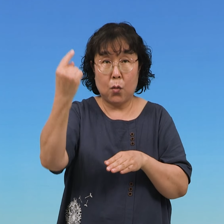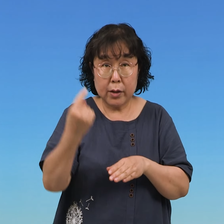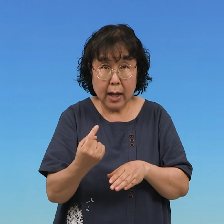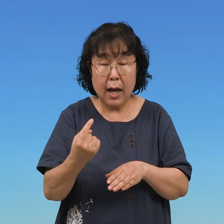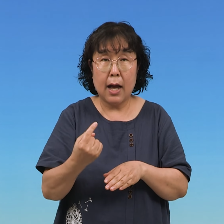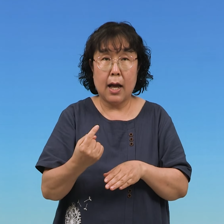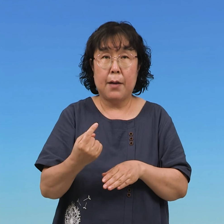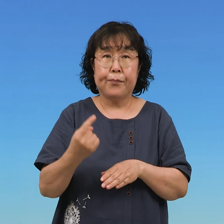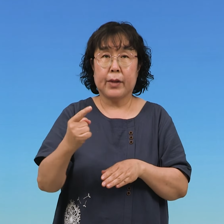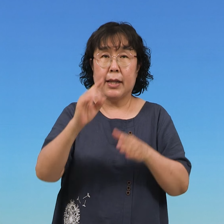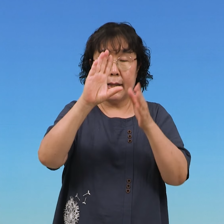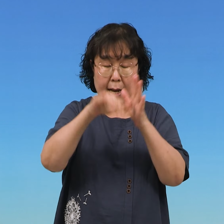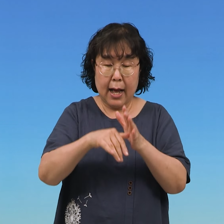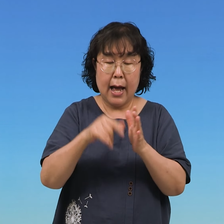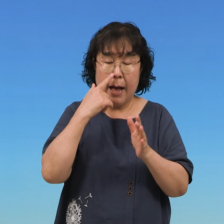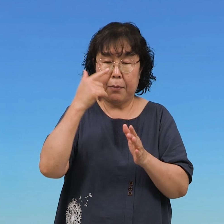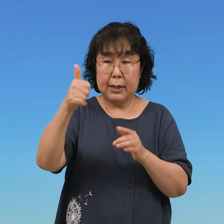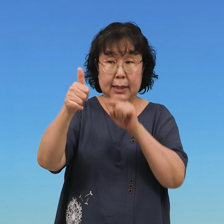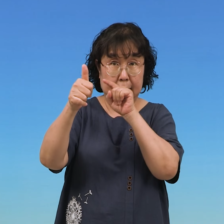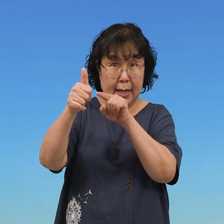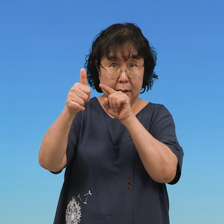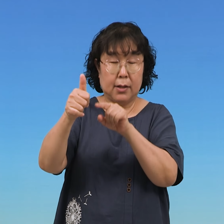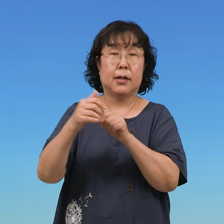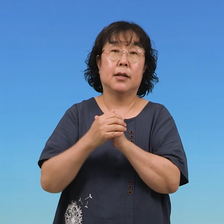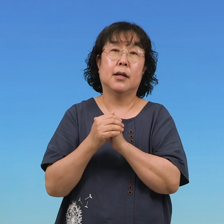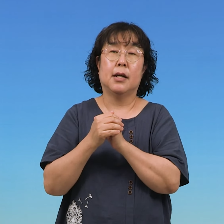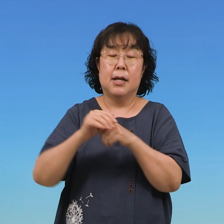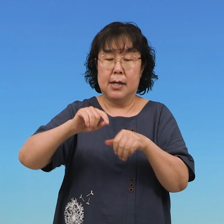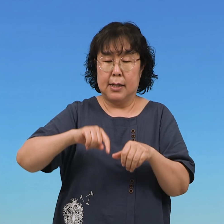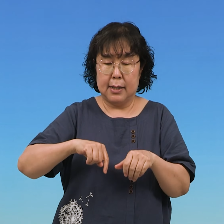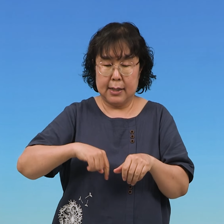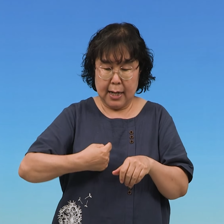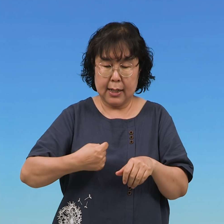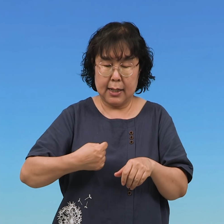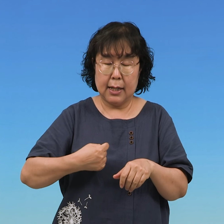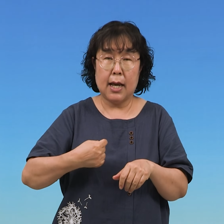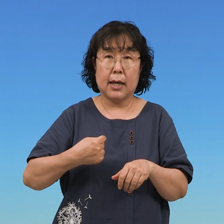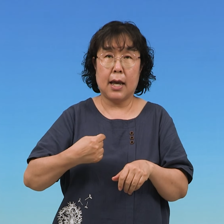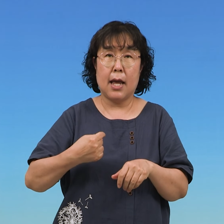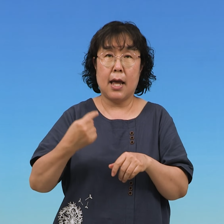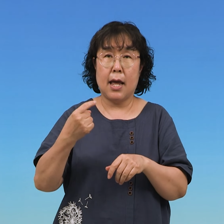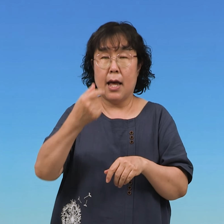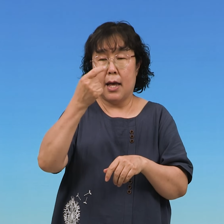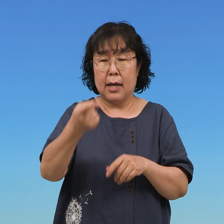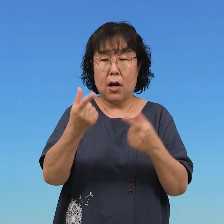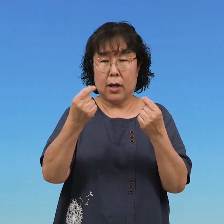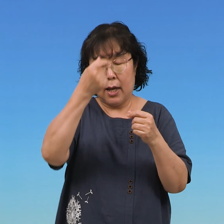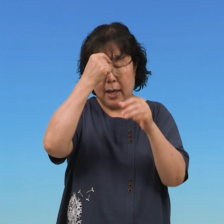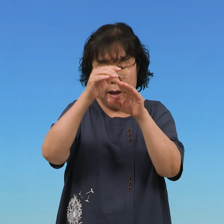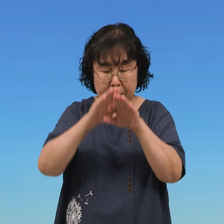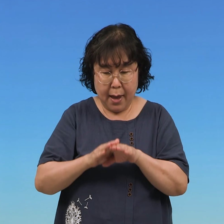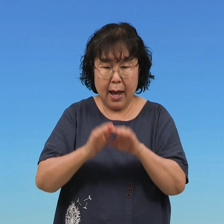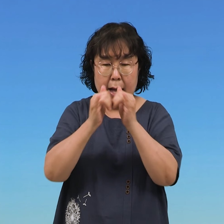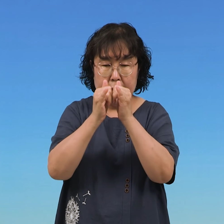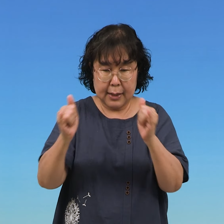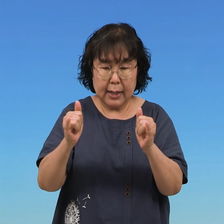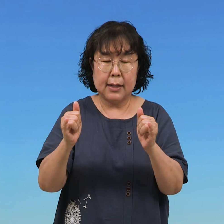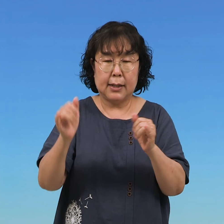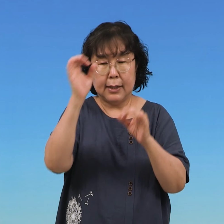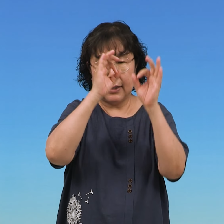이때라. 아버지께서는 어떤 사람을 찾습니까? 자기에게 이렇게 예배하는